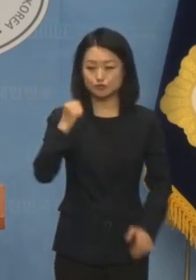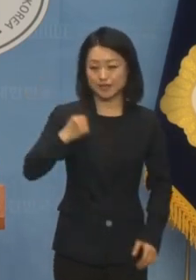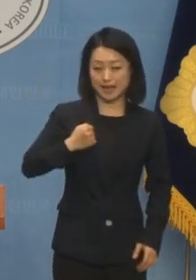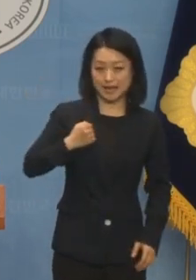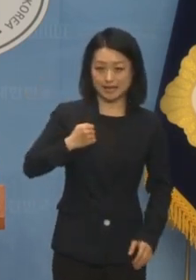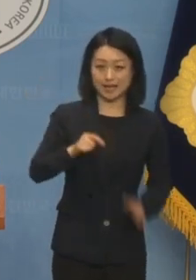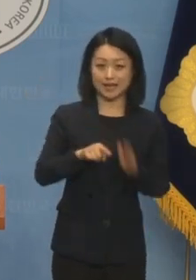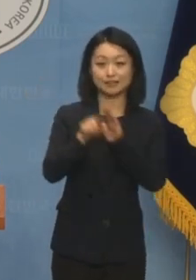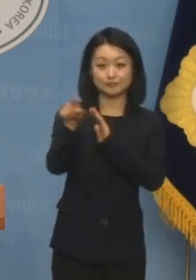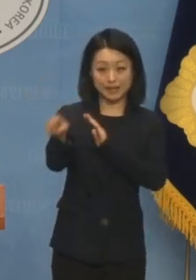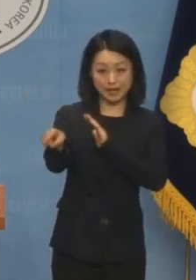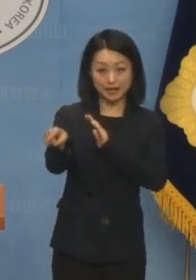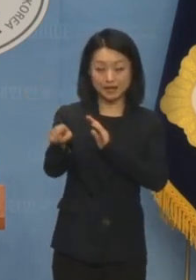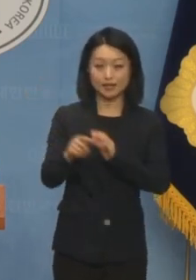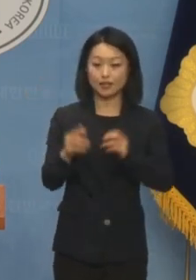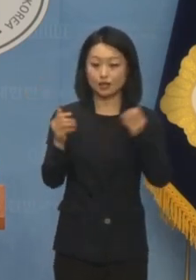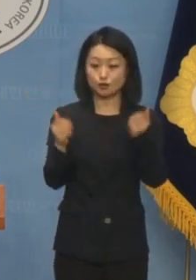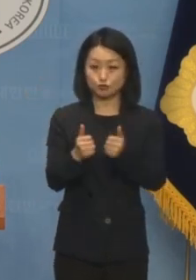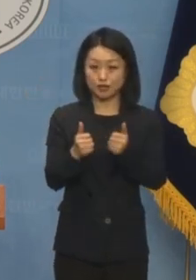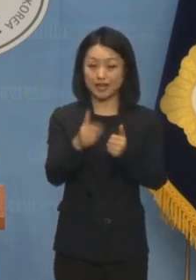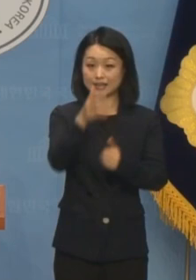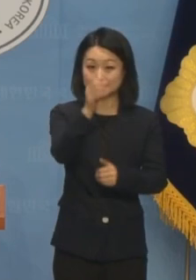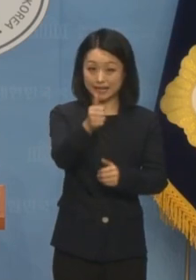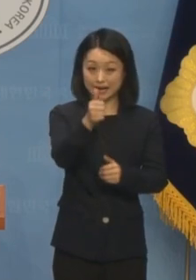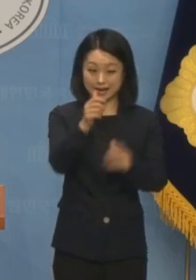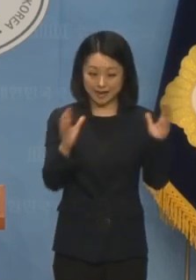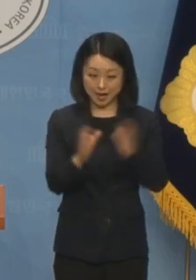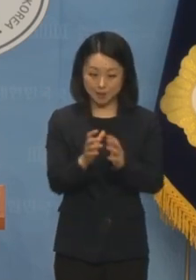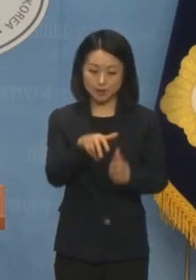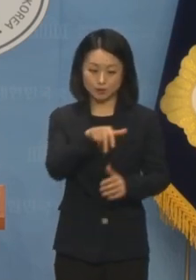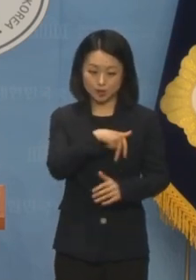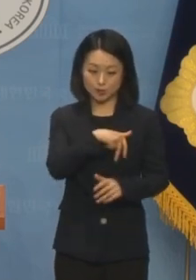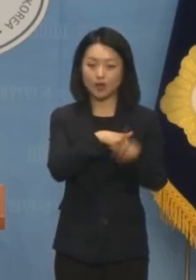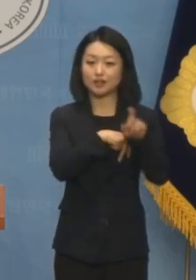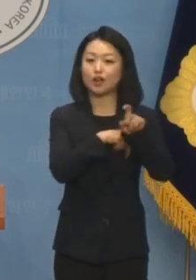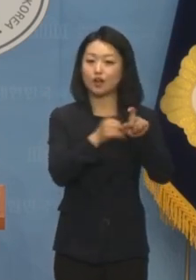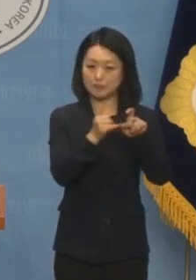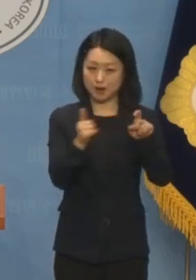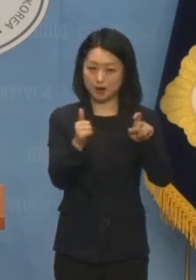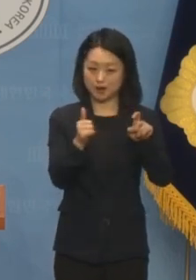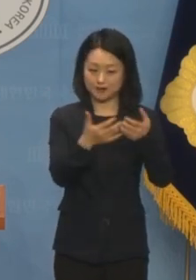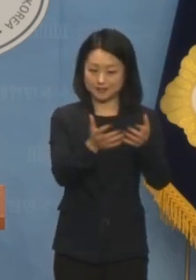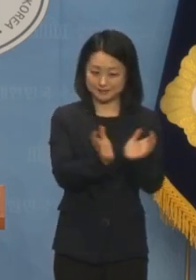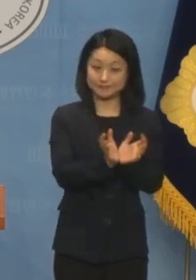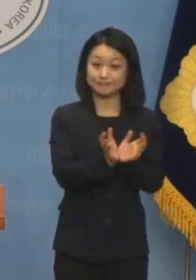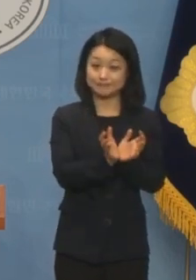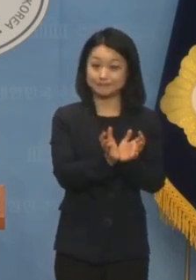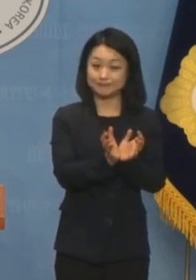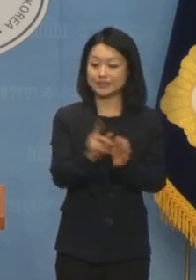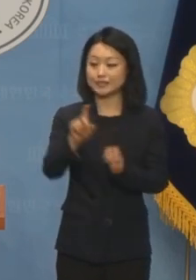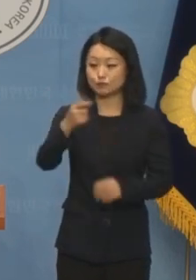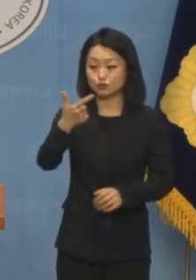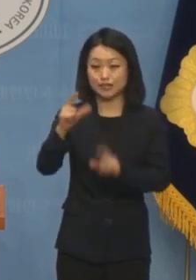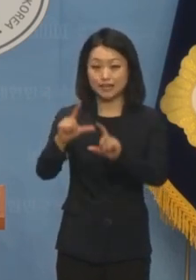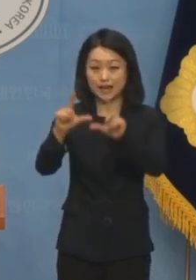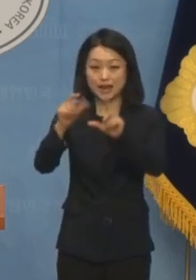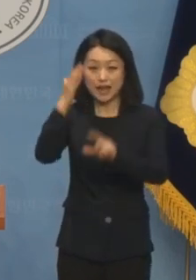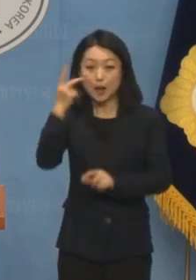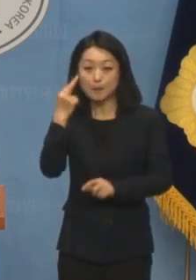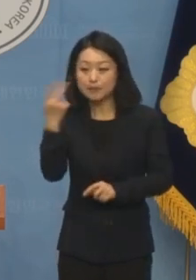방문합니다 국회의장을 포함해 명의 국회 의원으로 이루어진 이번 방문단은 16일